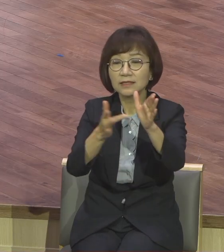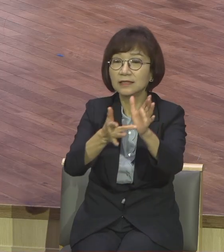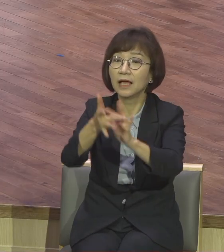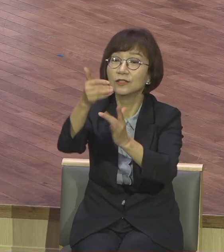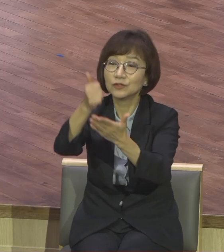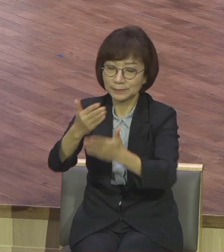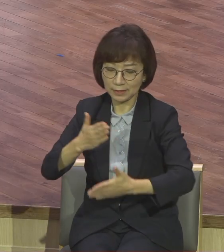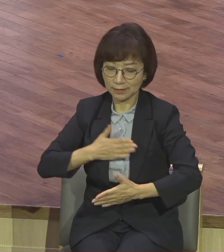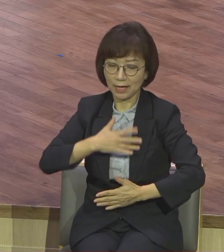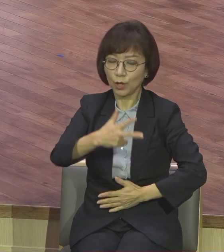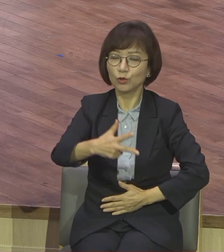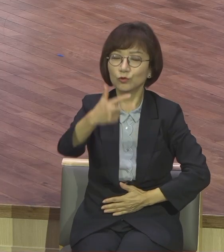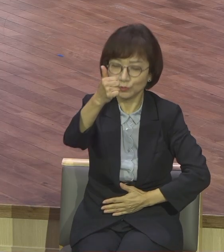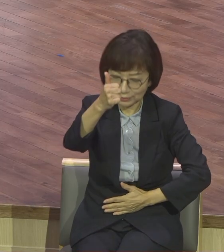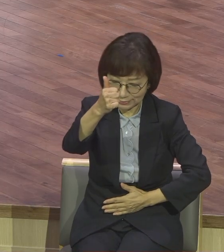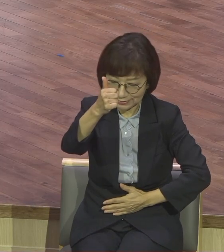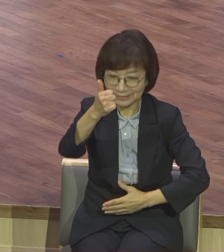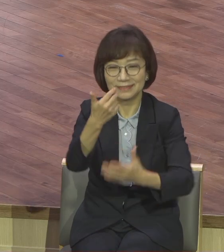나의 주인이십니다.